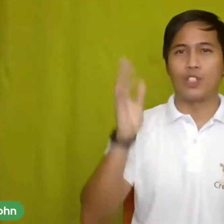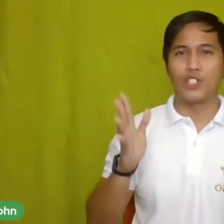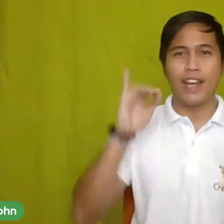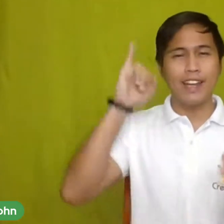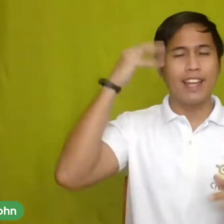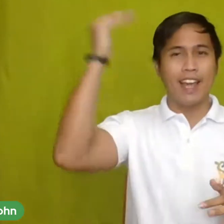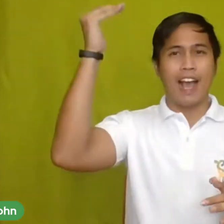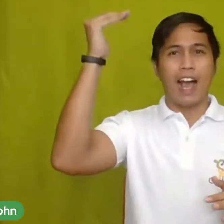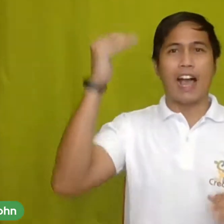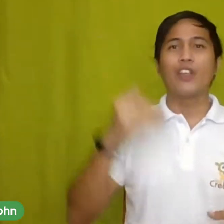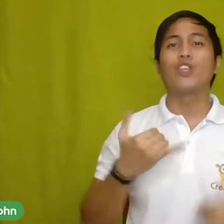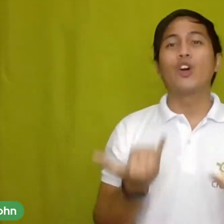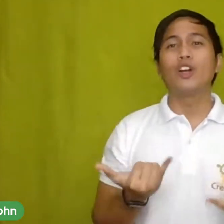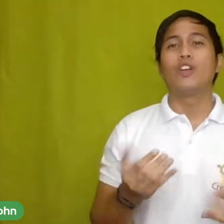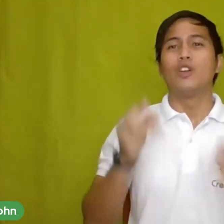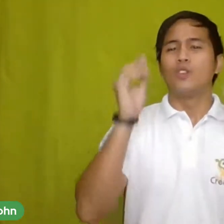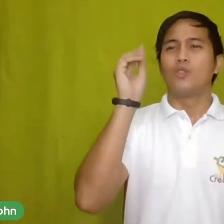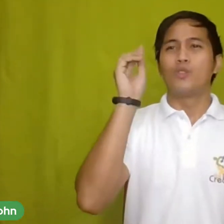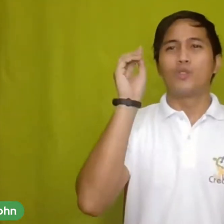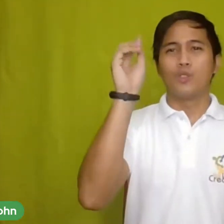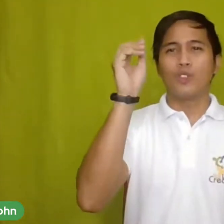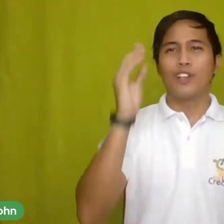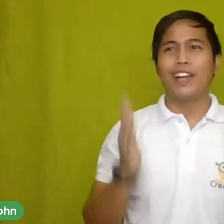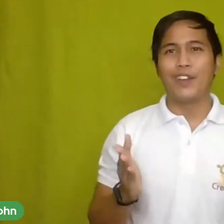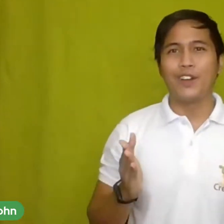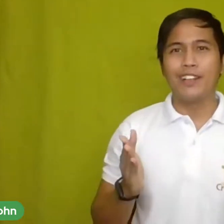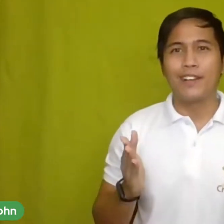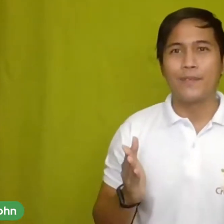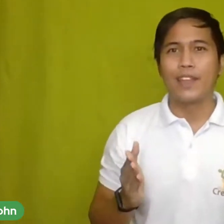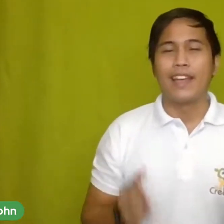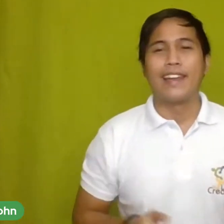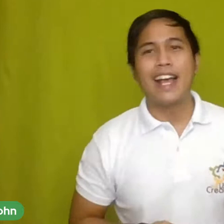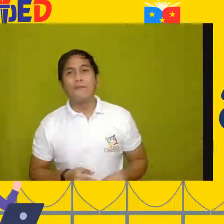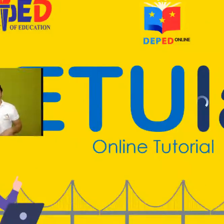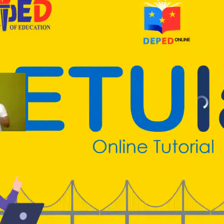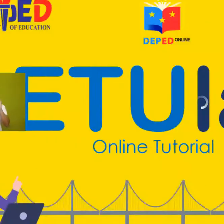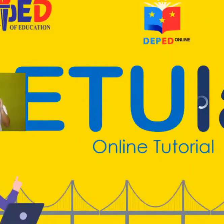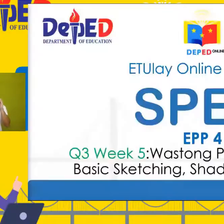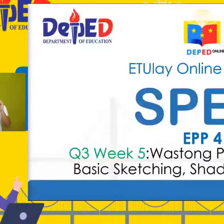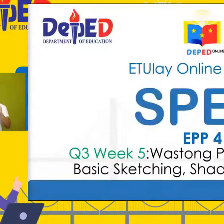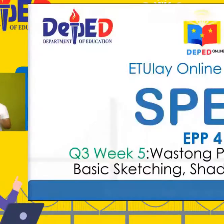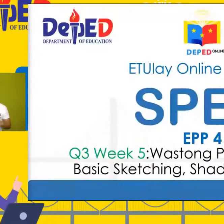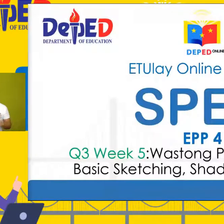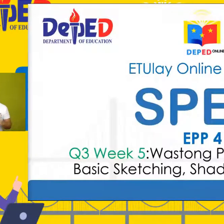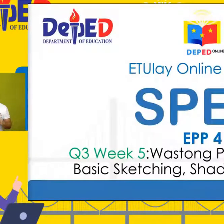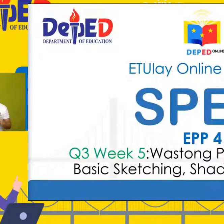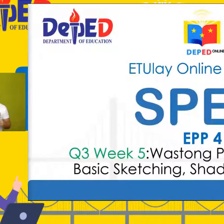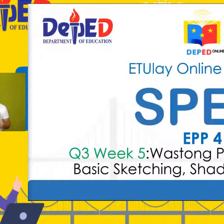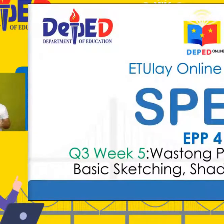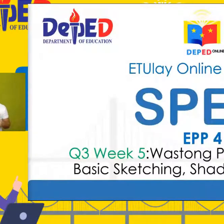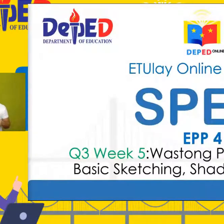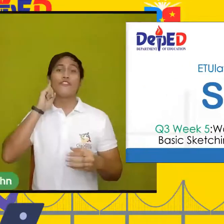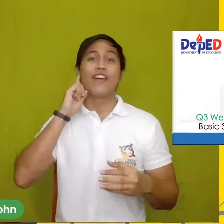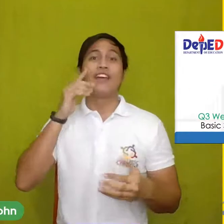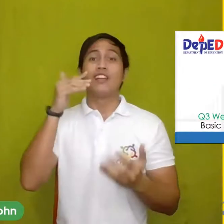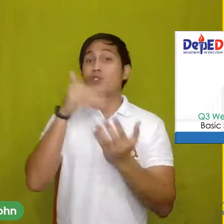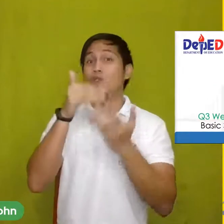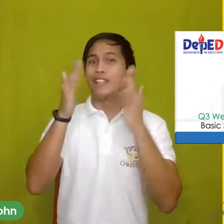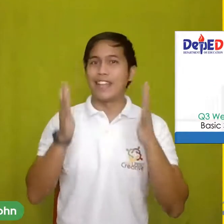John, ang inyong tutor ngayon na magtuturo para sa mga deaf students